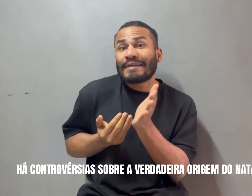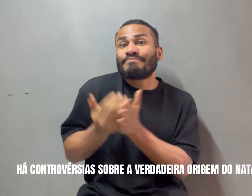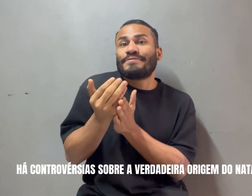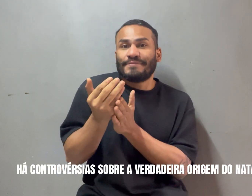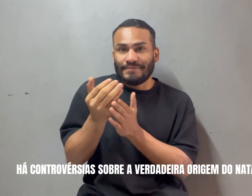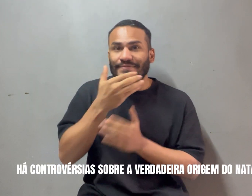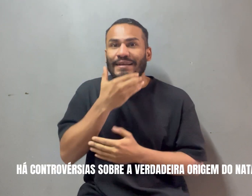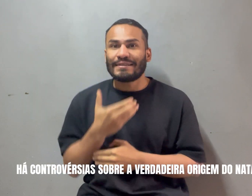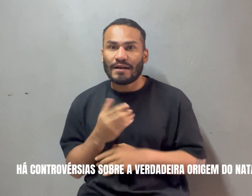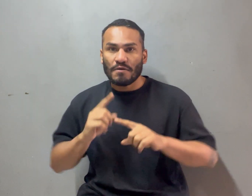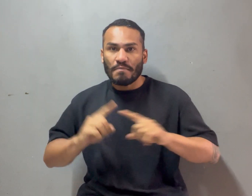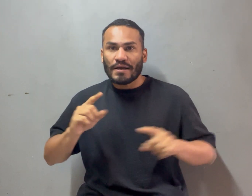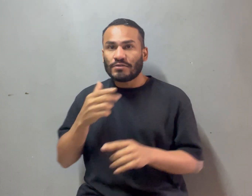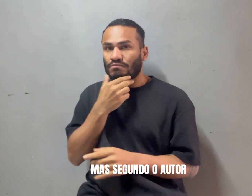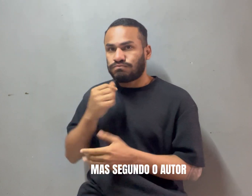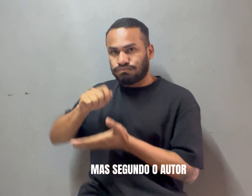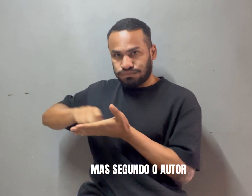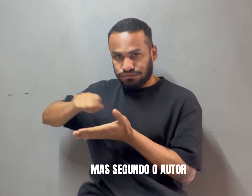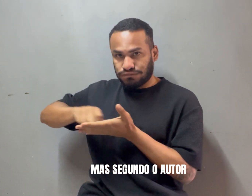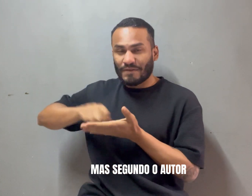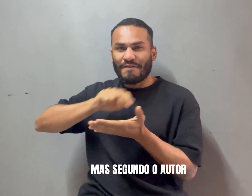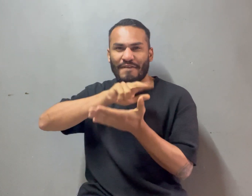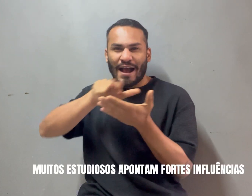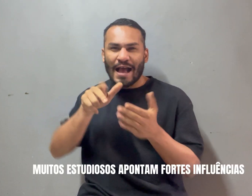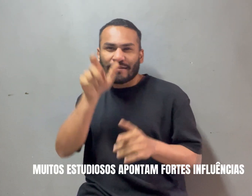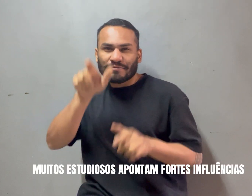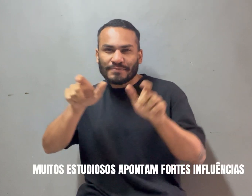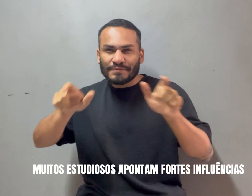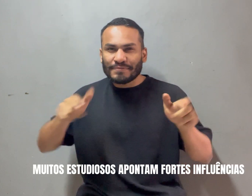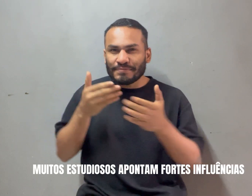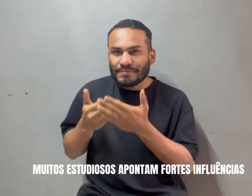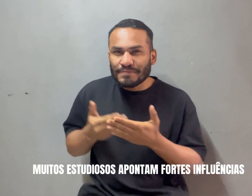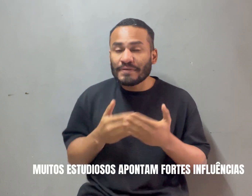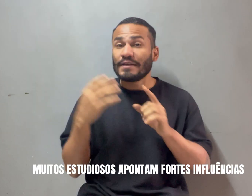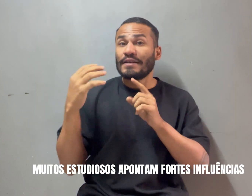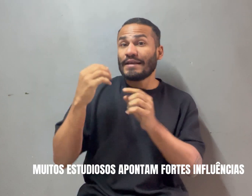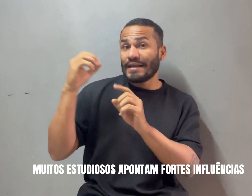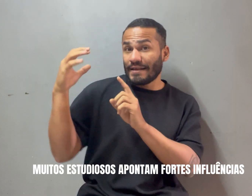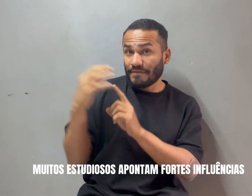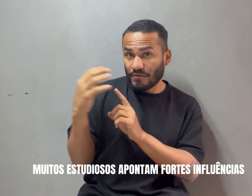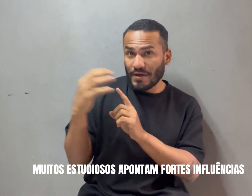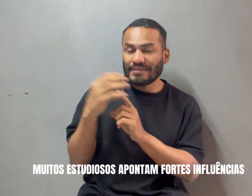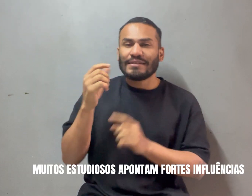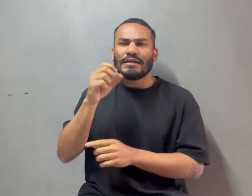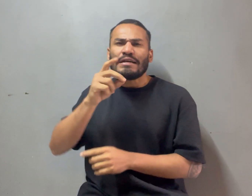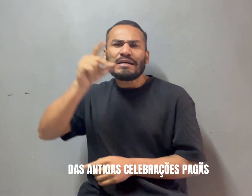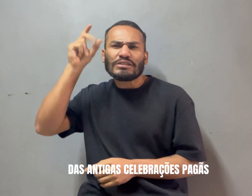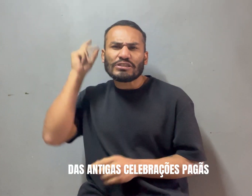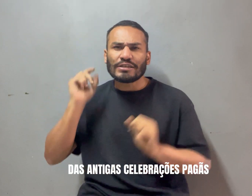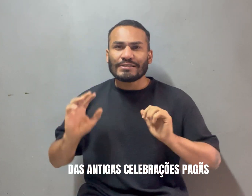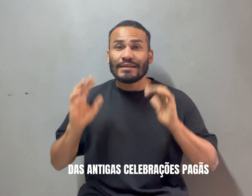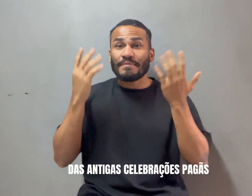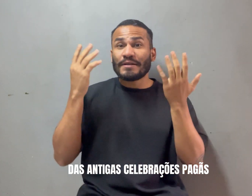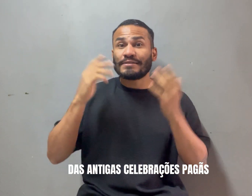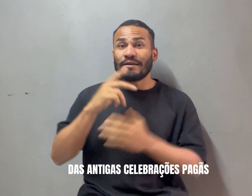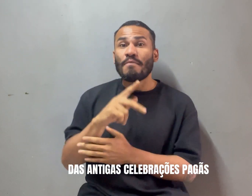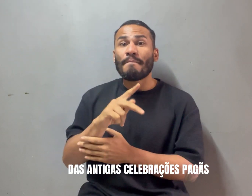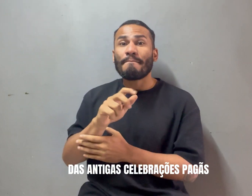verdadeira origem do Natal, mas, segundo o autor, muitos estudiosos apontam fortes influências das antigas celebrações